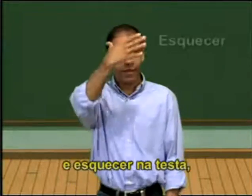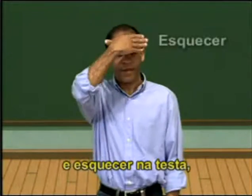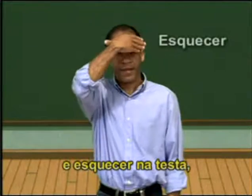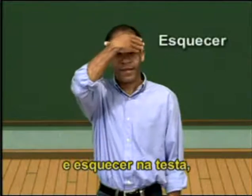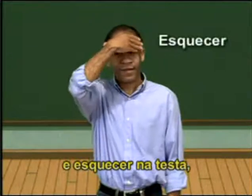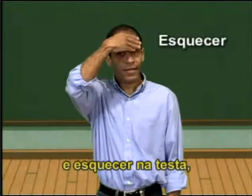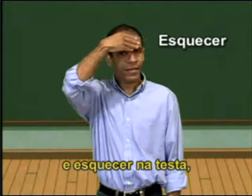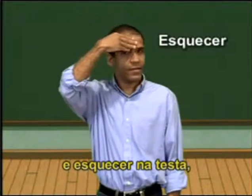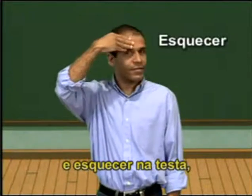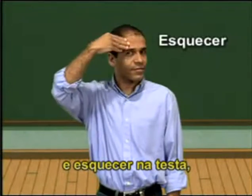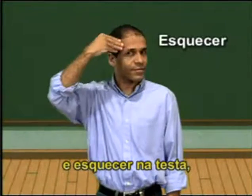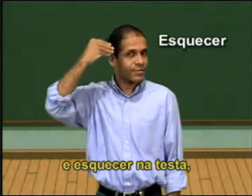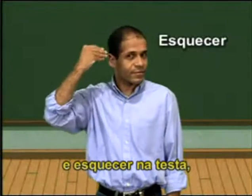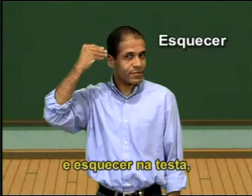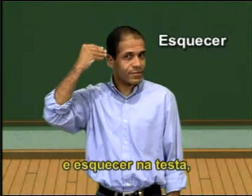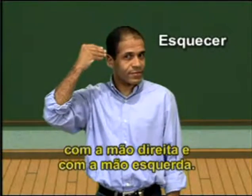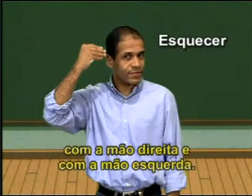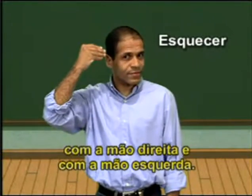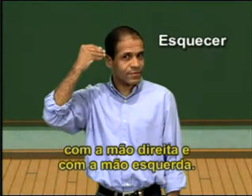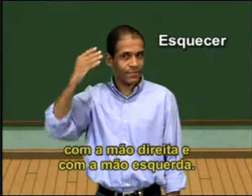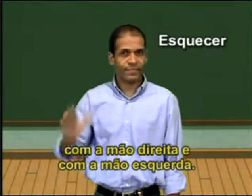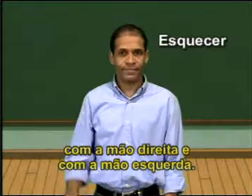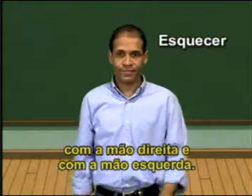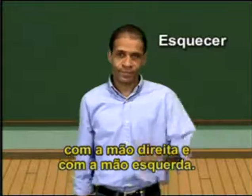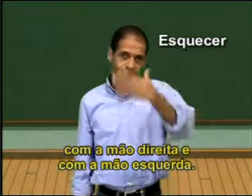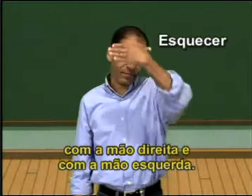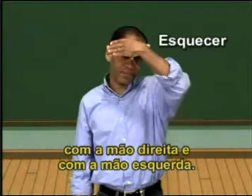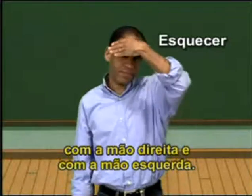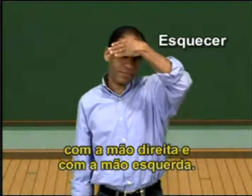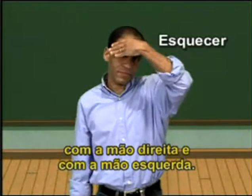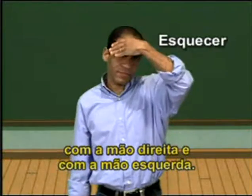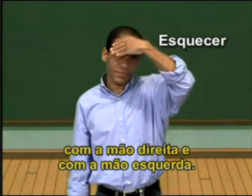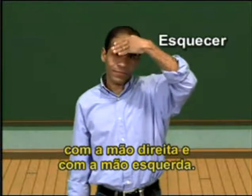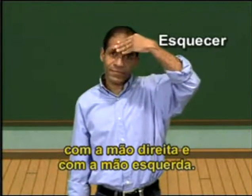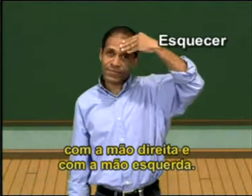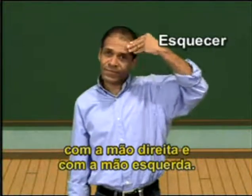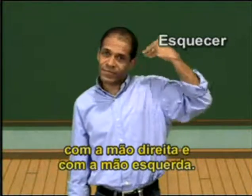e esquecer na testa com a mão direita e com a mão esquerda.